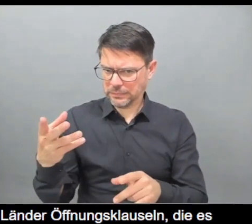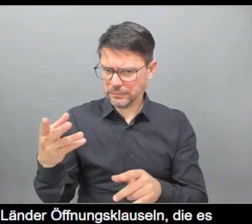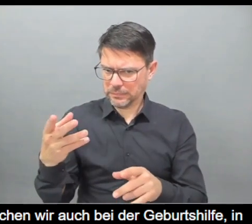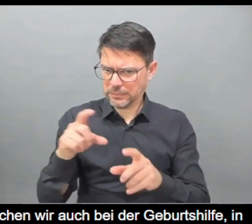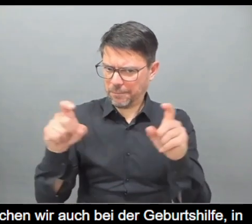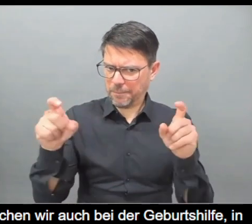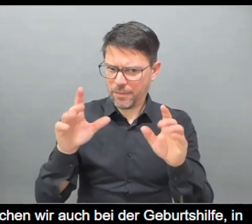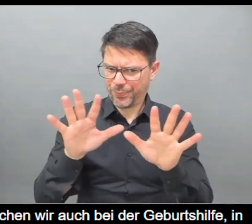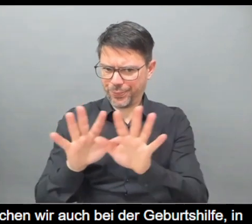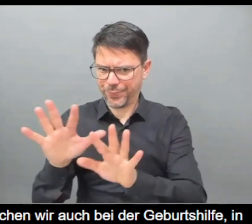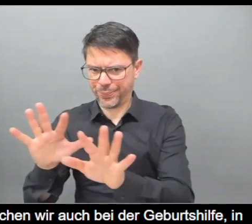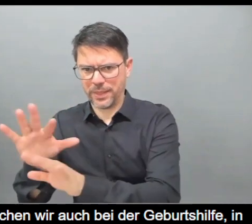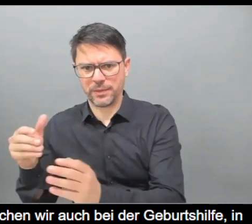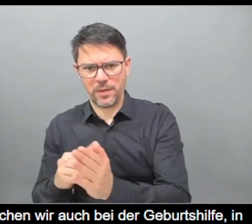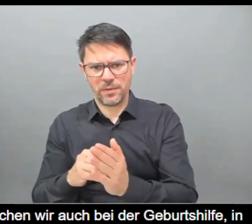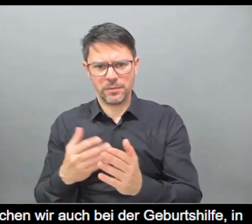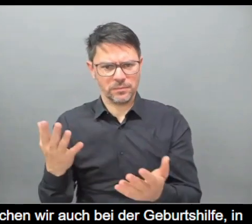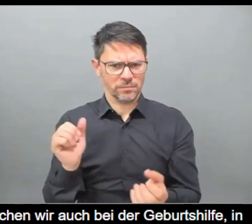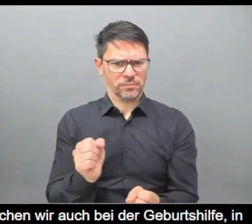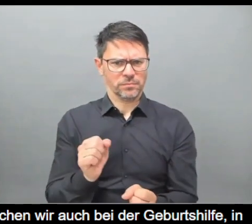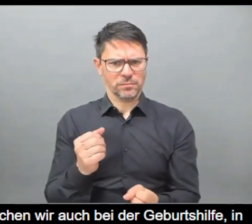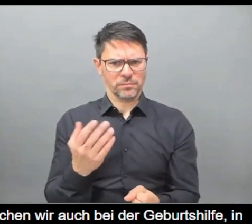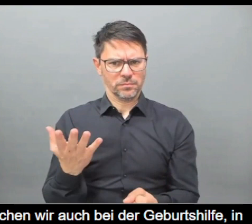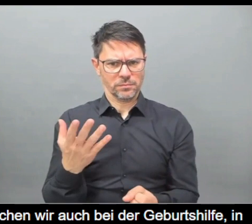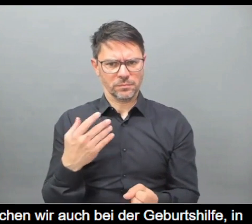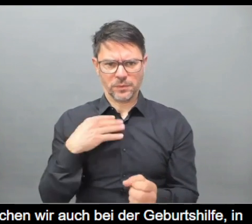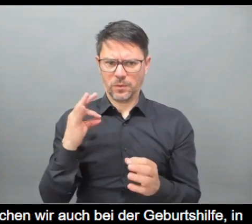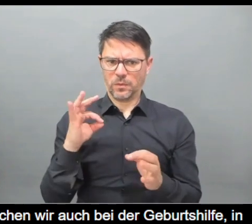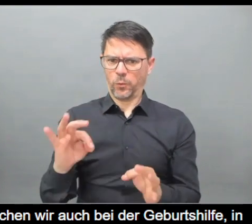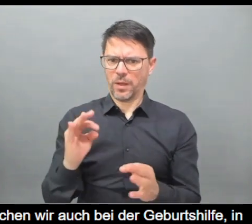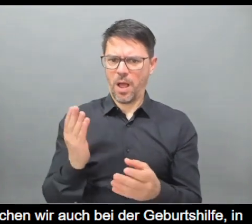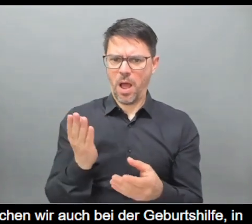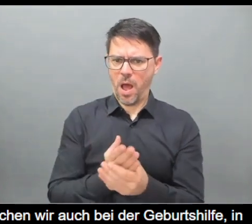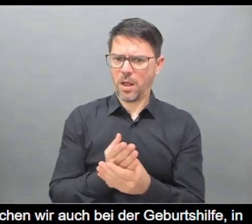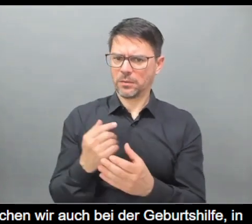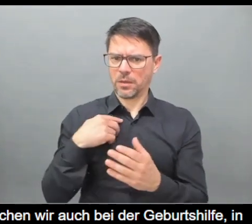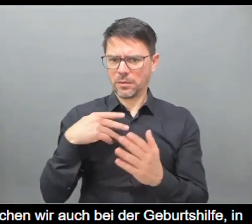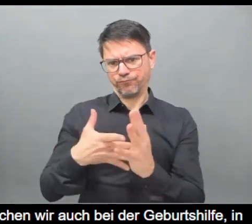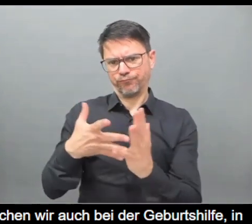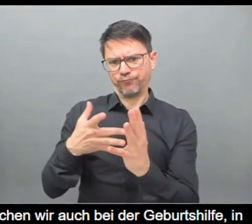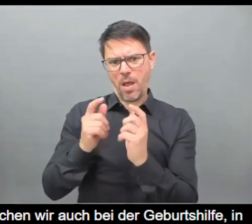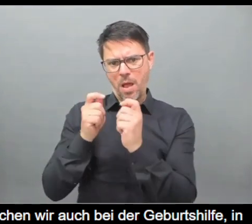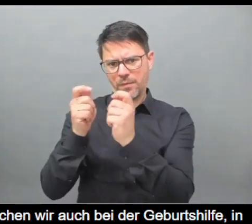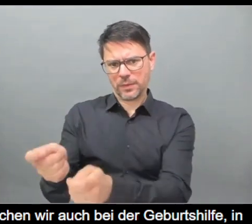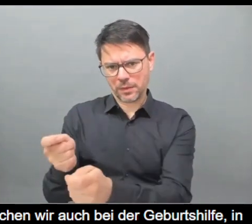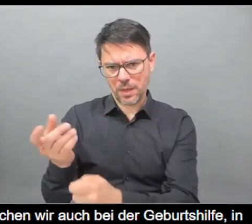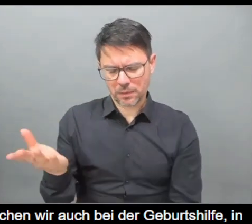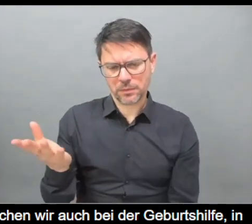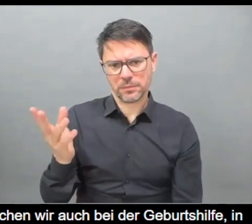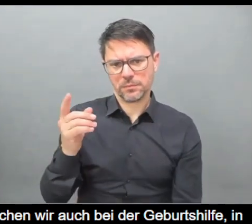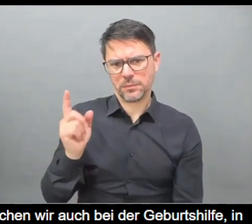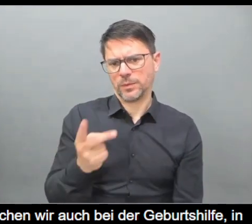Experte das Gutachten und am nächsten Tag macht er das Gutachten für die DKG, wie die Auswirkungen sind. Also wenn ich mir das vorstelle, da muss ja schon fast